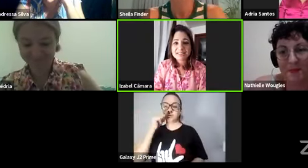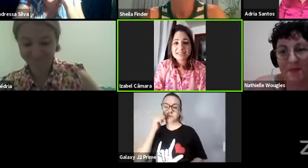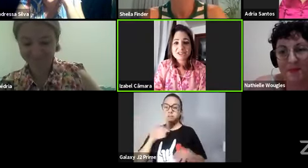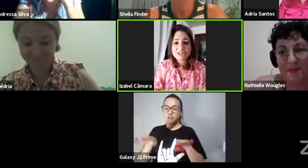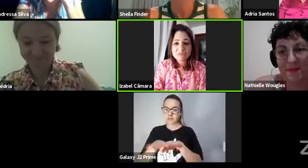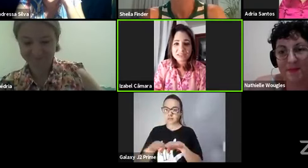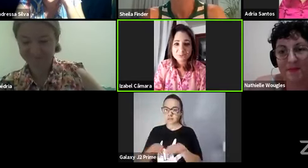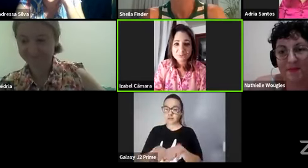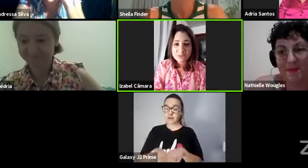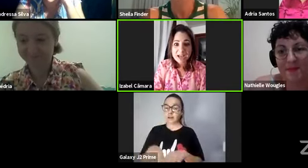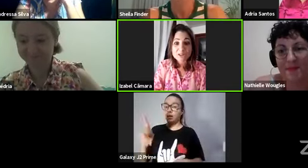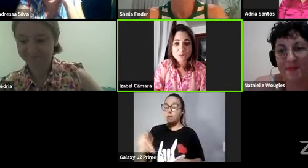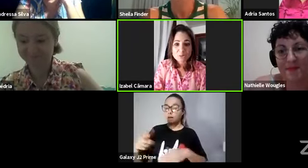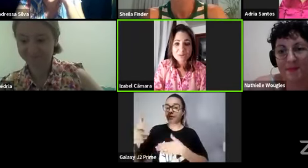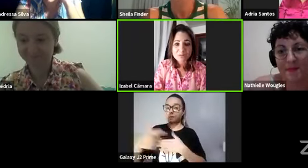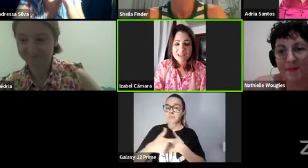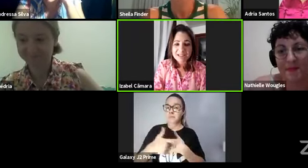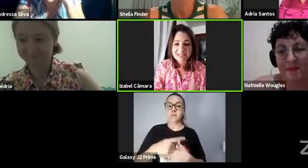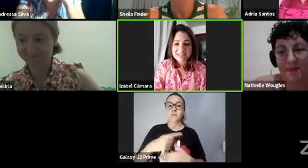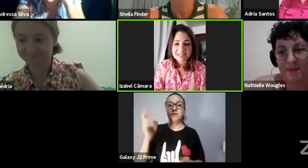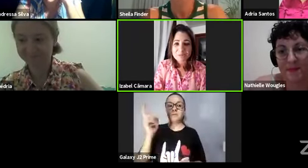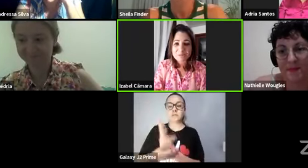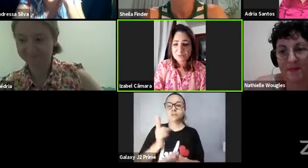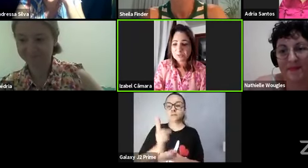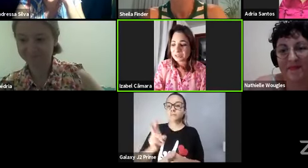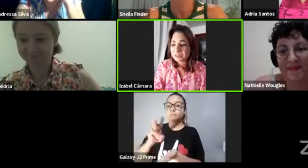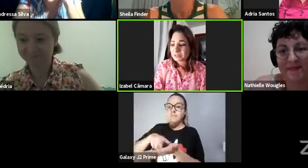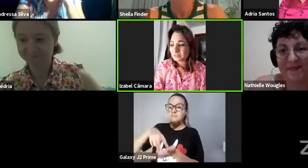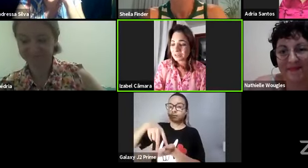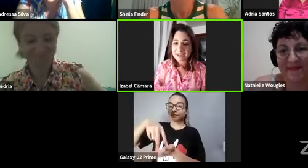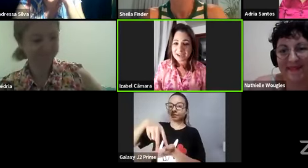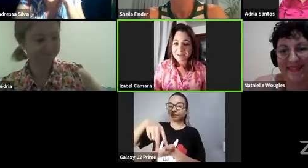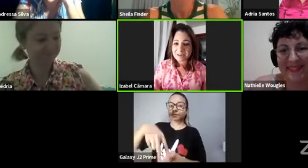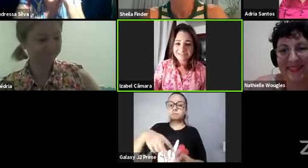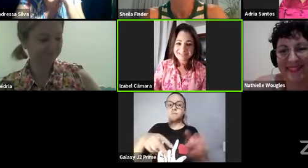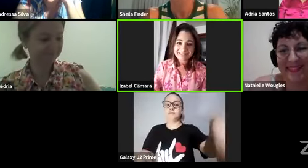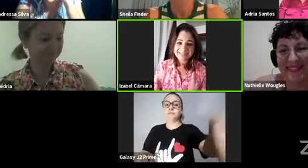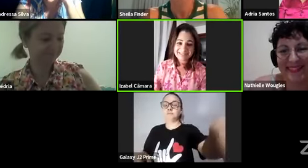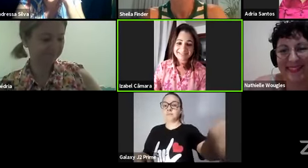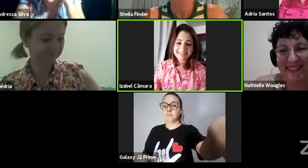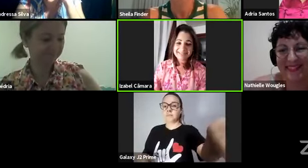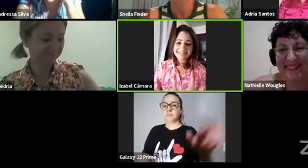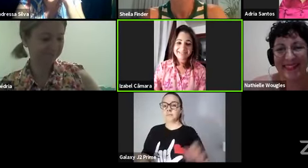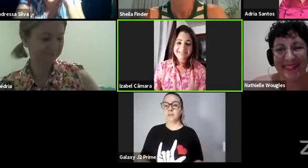estar tá incentivando as outras mulheres. Isso é muito bonito, muito legal.